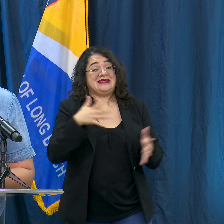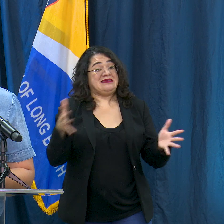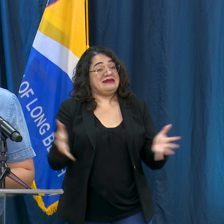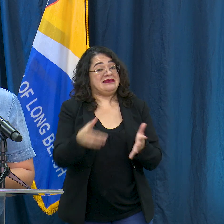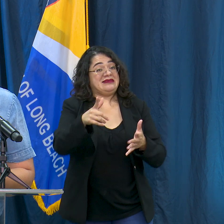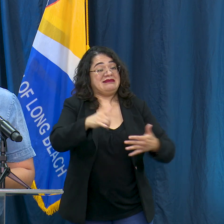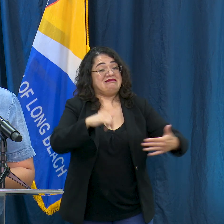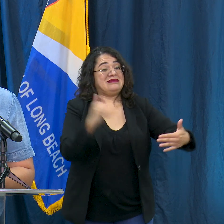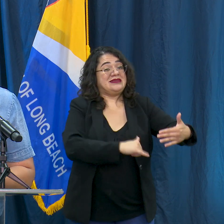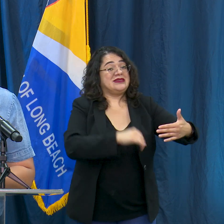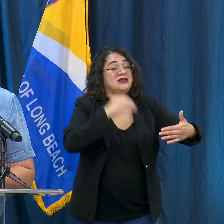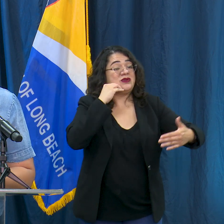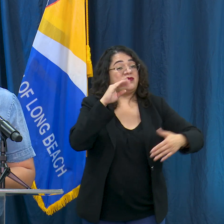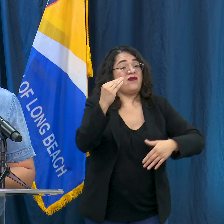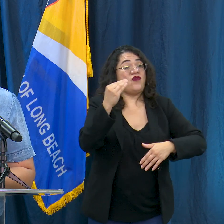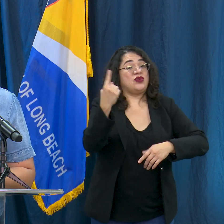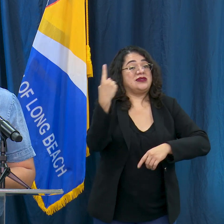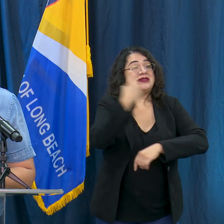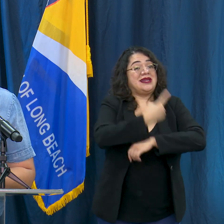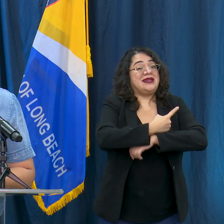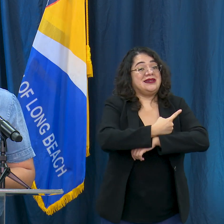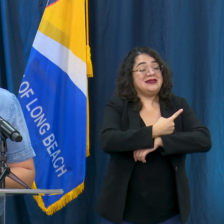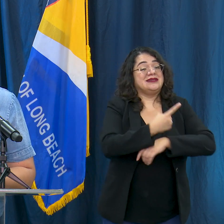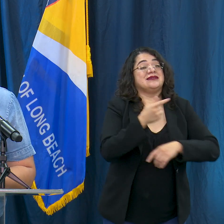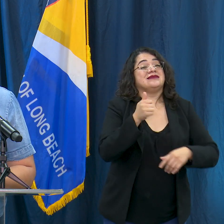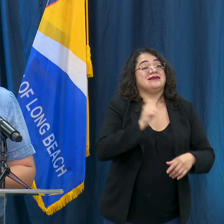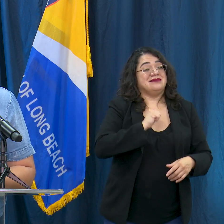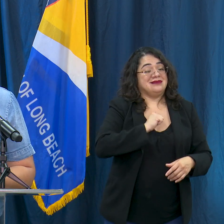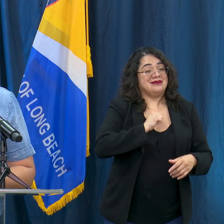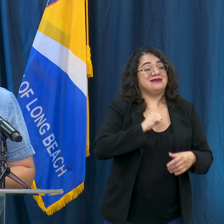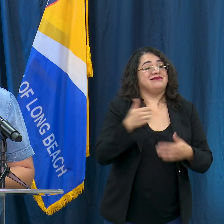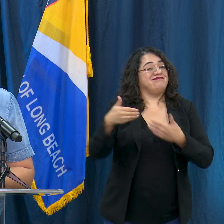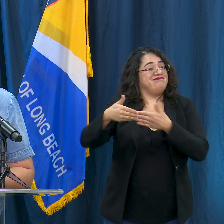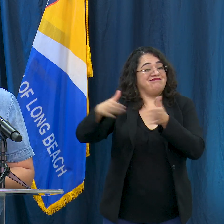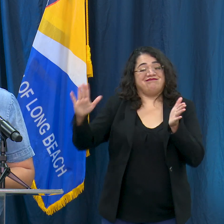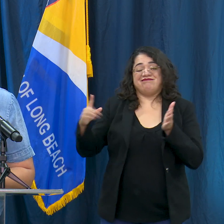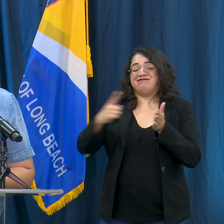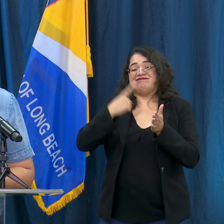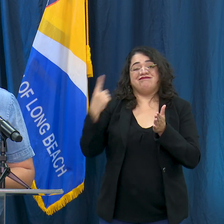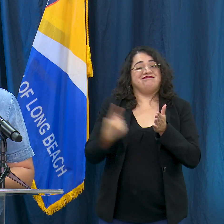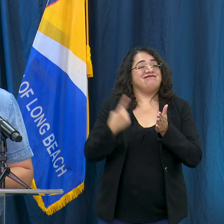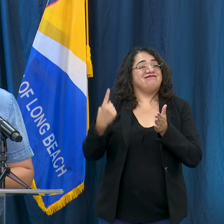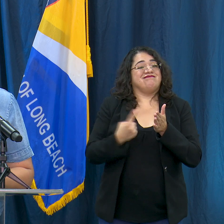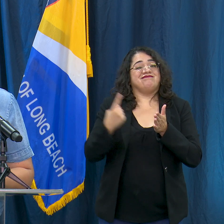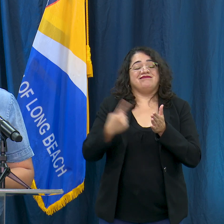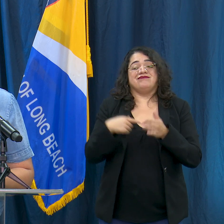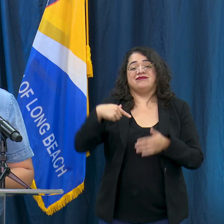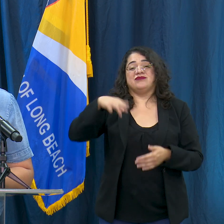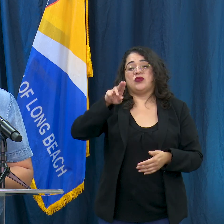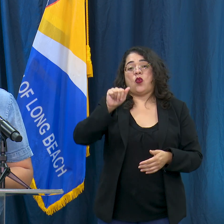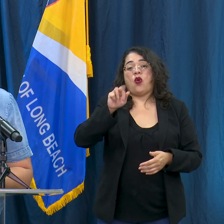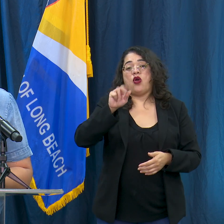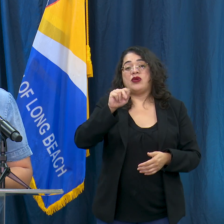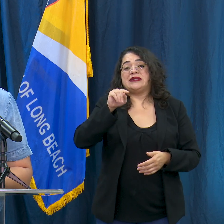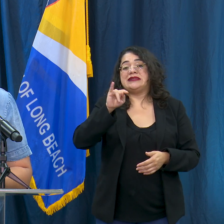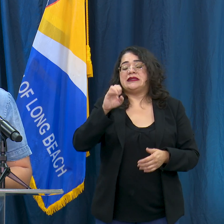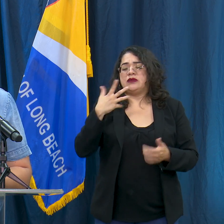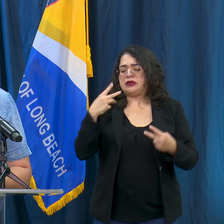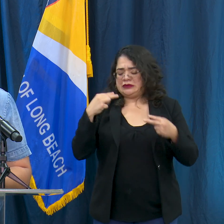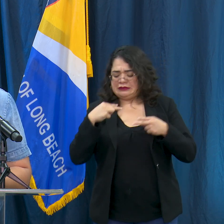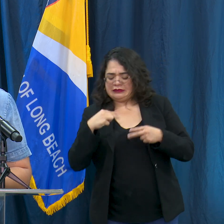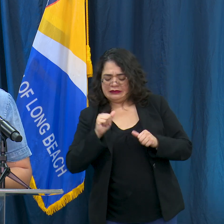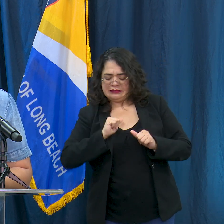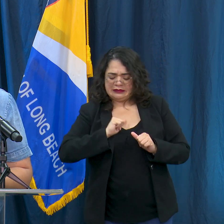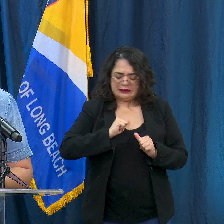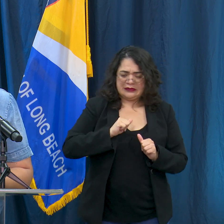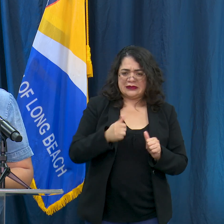es posible que desea considerar la posibilidad de ponerse en cuarentena y controlarse para detectar sus síntomas. La capacidad de